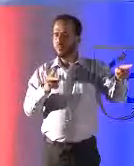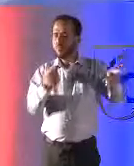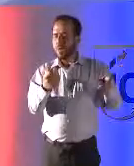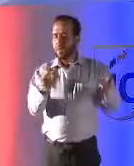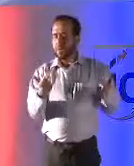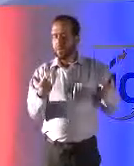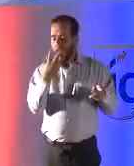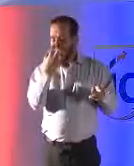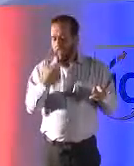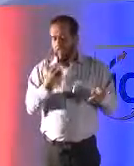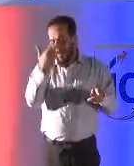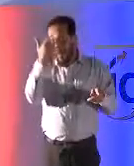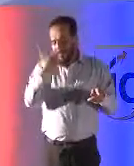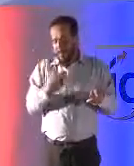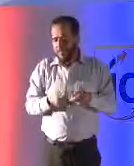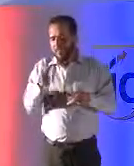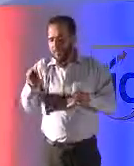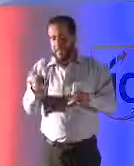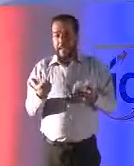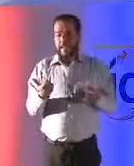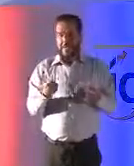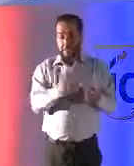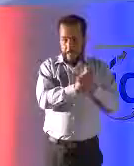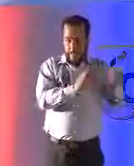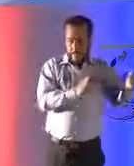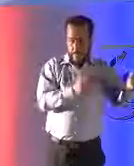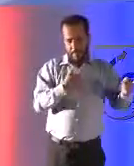الحساب؟ Well, there's still a lot of